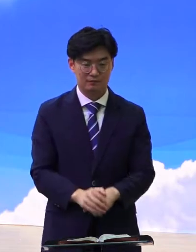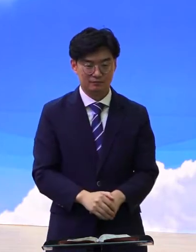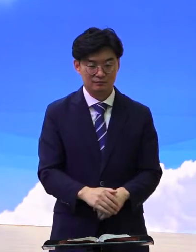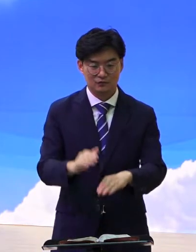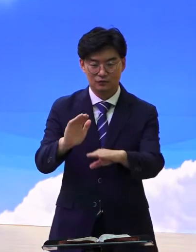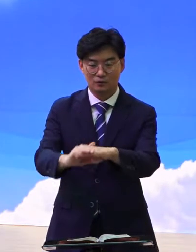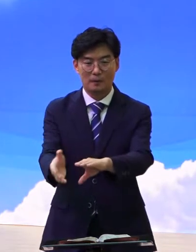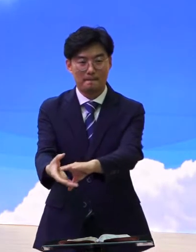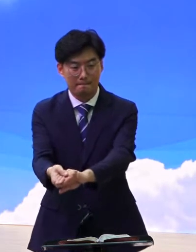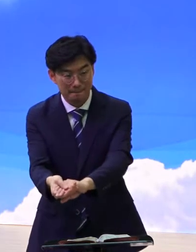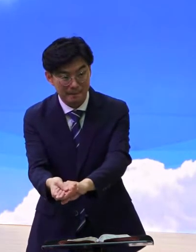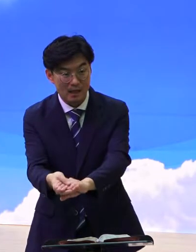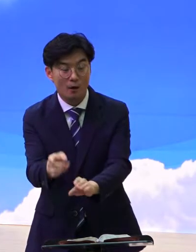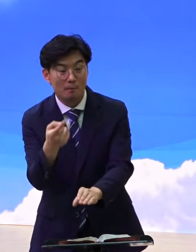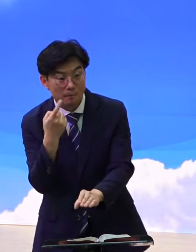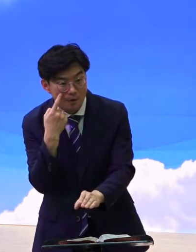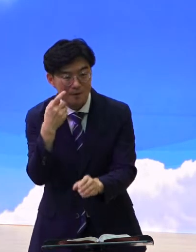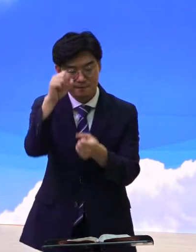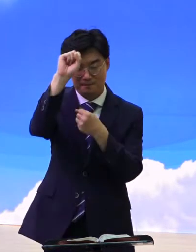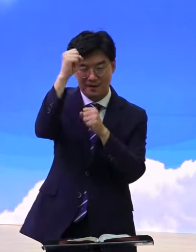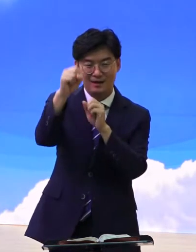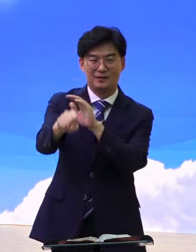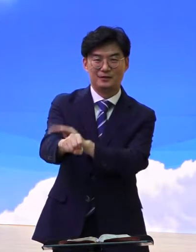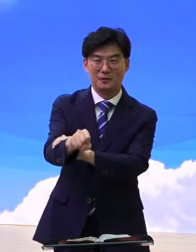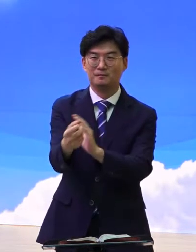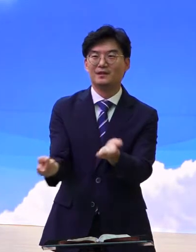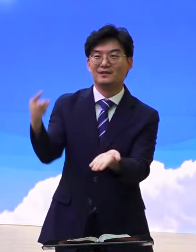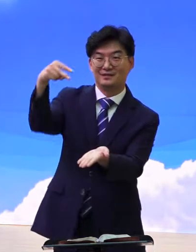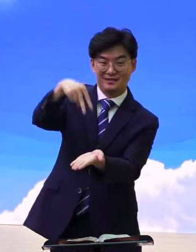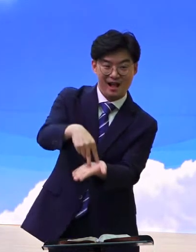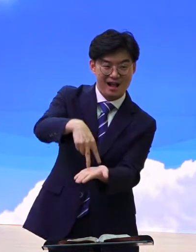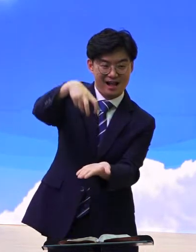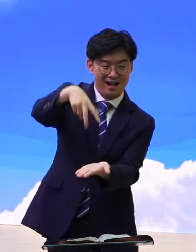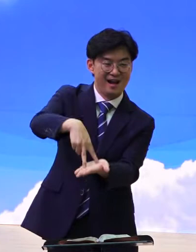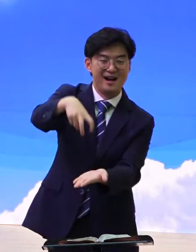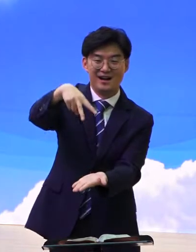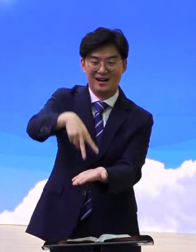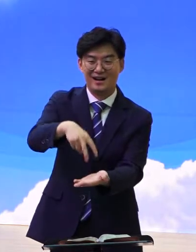발과 발목이 힘을 얻고 걷고 뛰면서 하나님을 찬송했습니다.